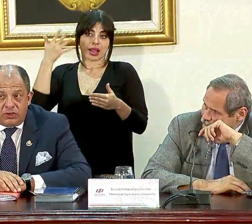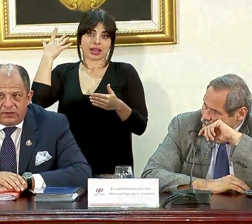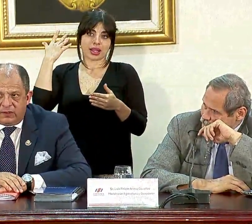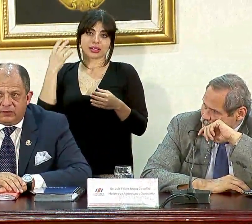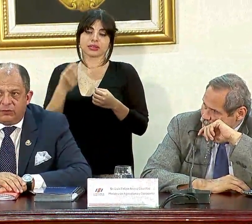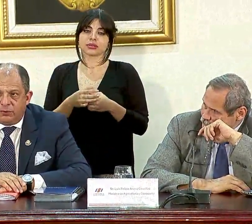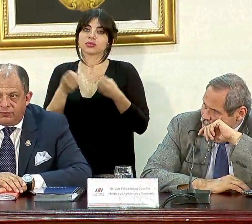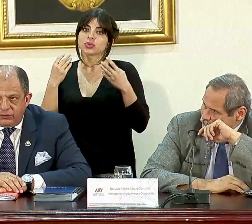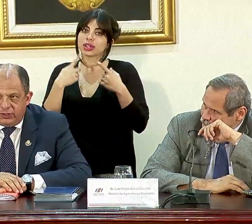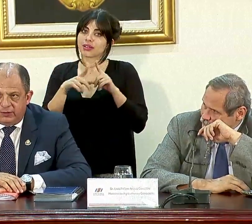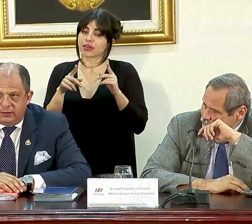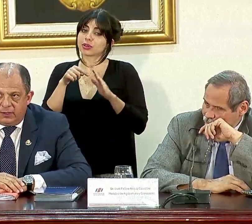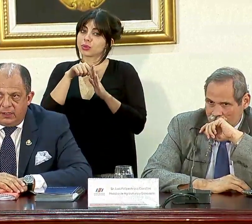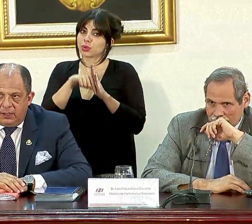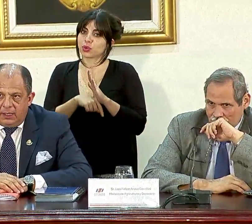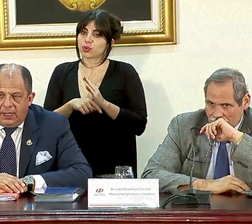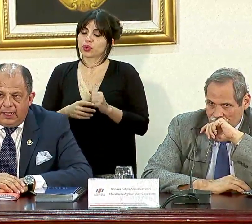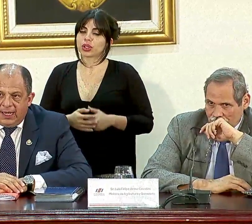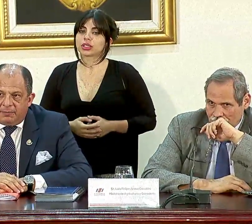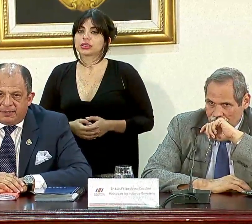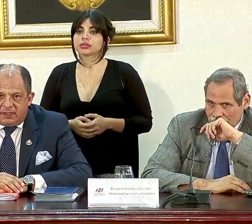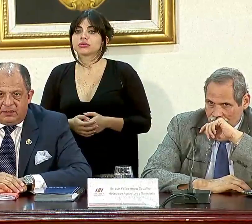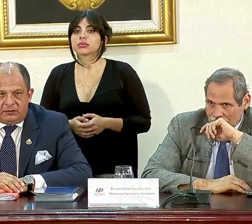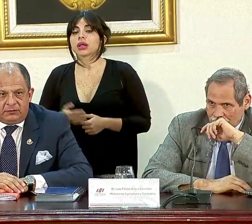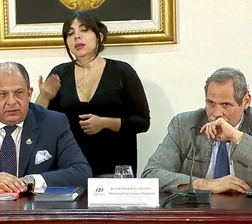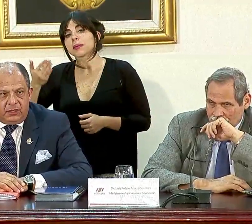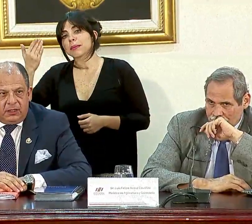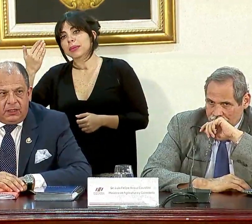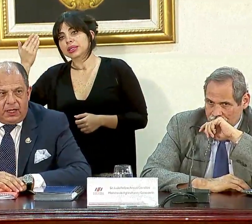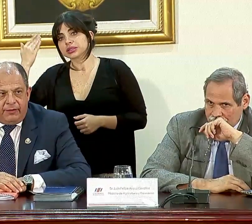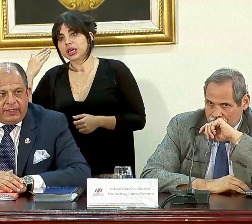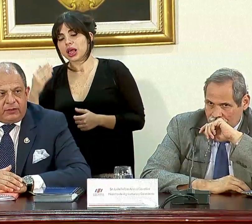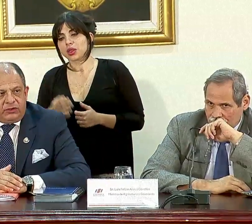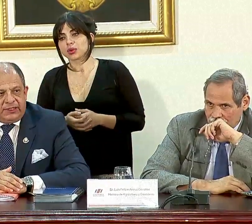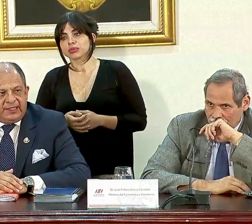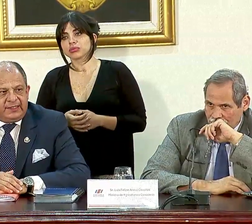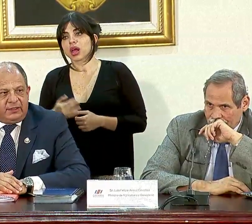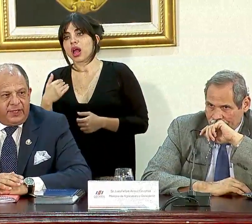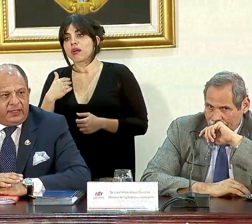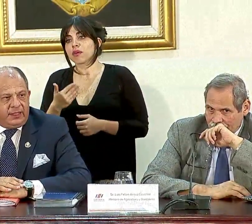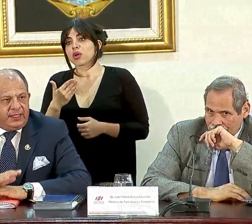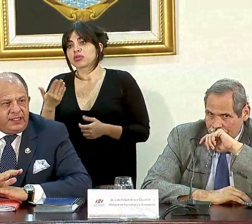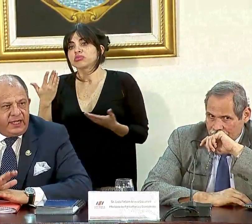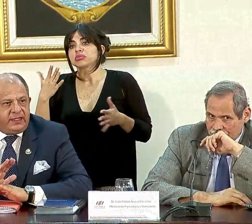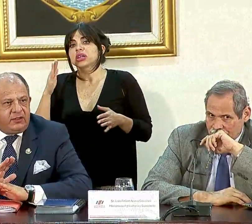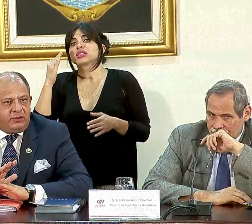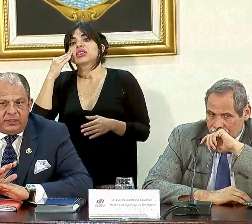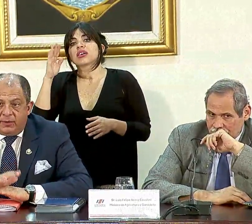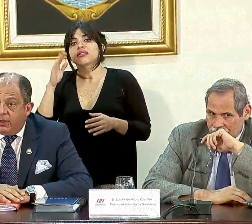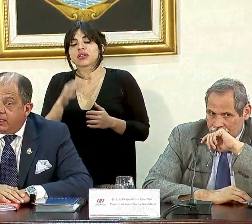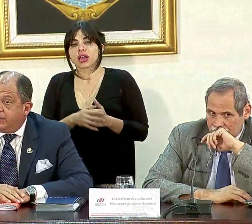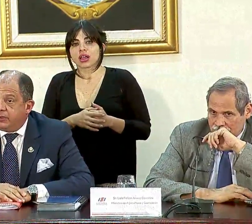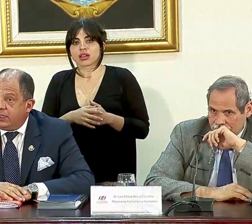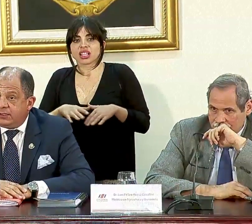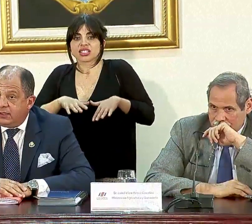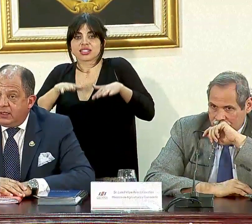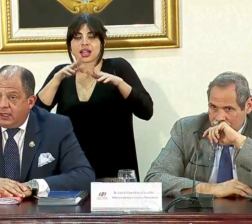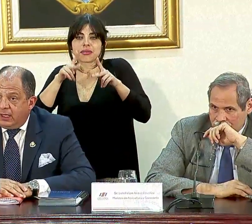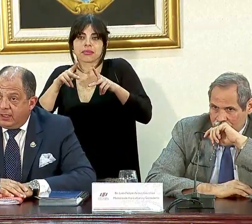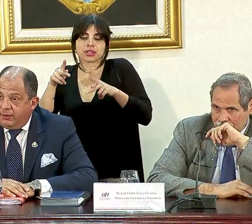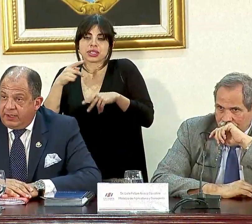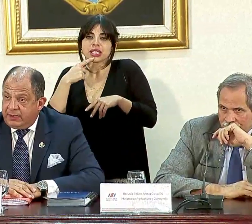son muchas y son profundas. En el pasado, había cosas que se sabían, las llenas, como le llamaban las